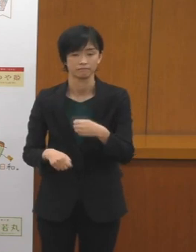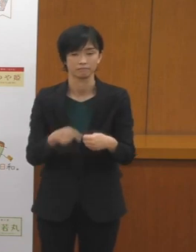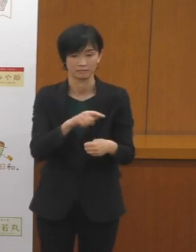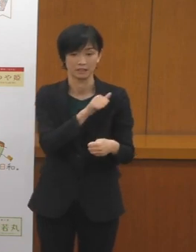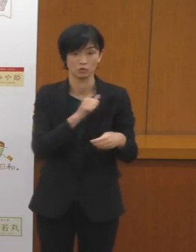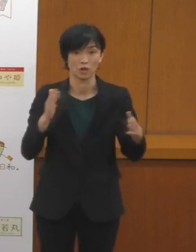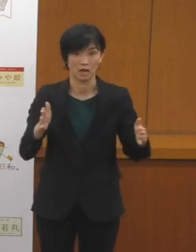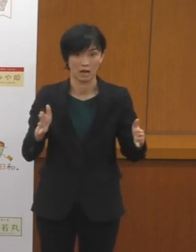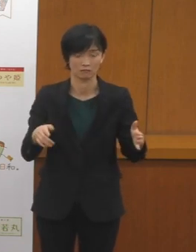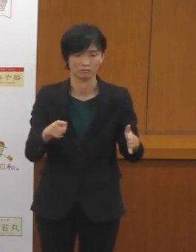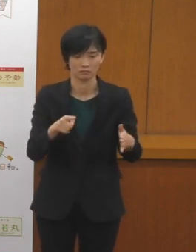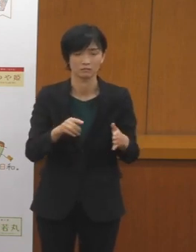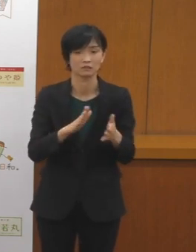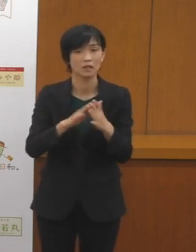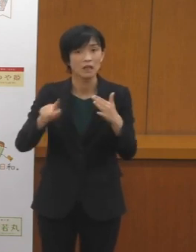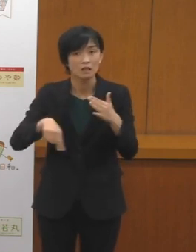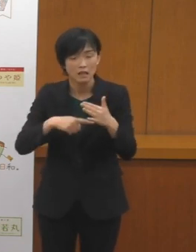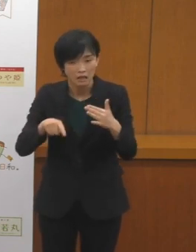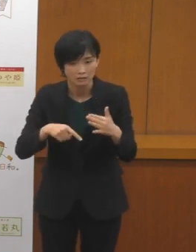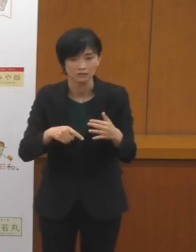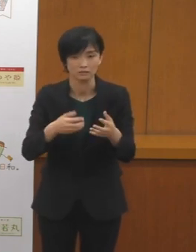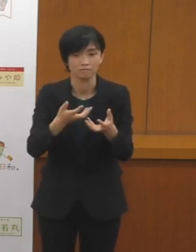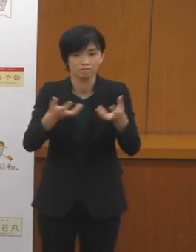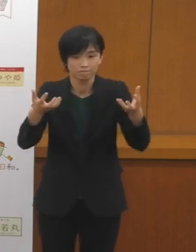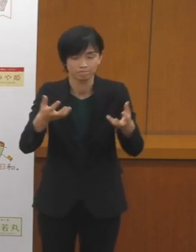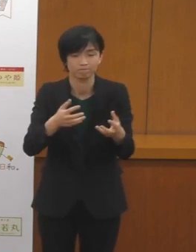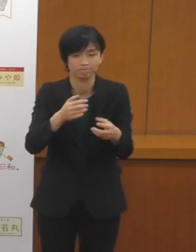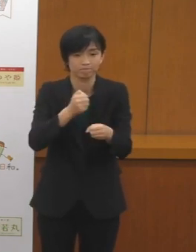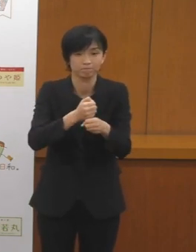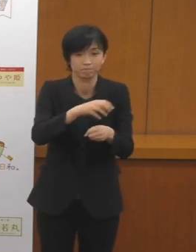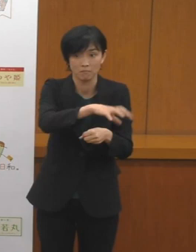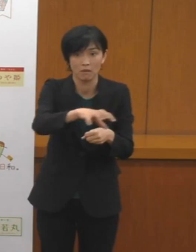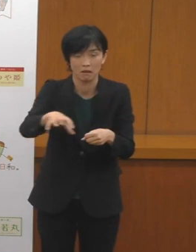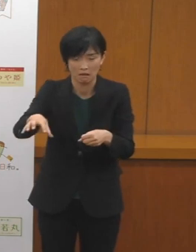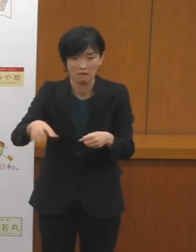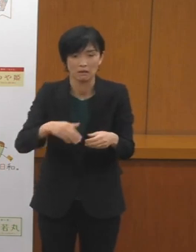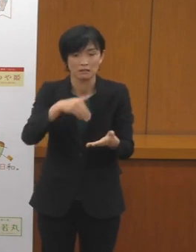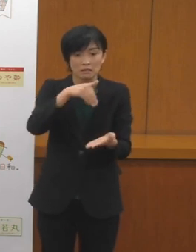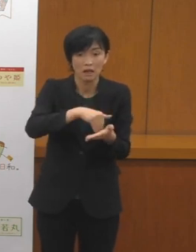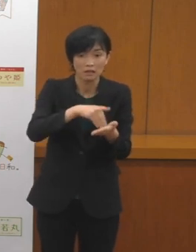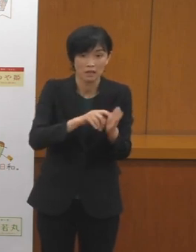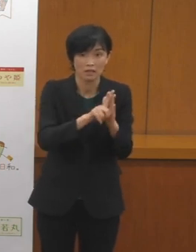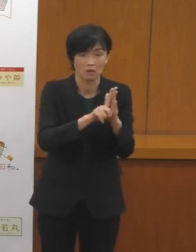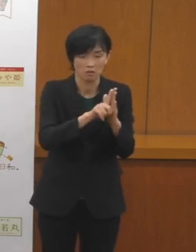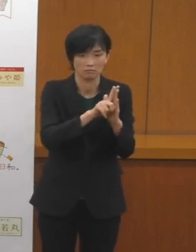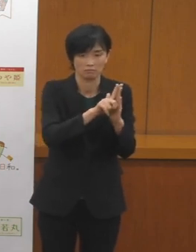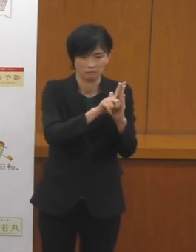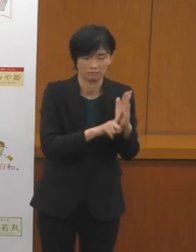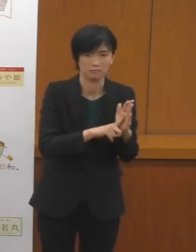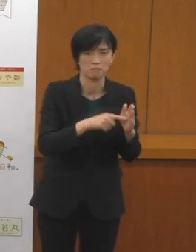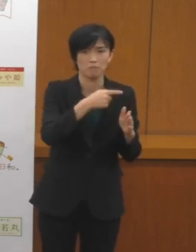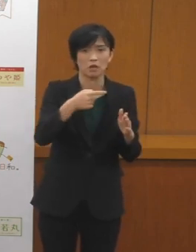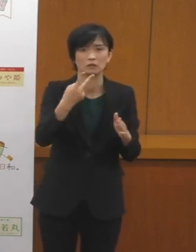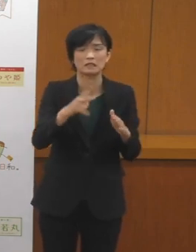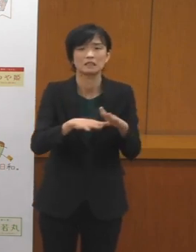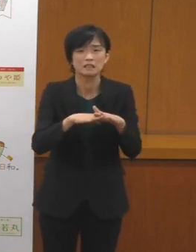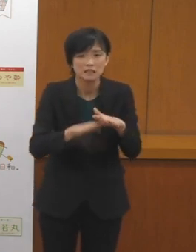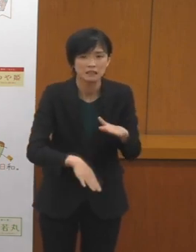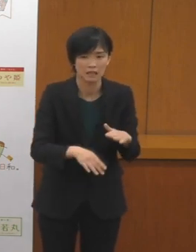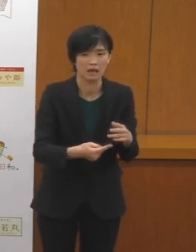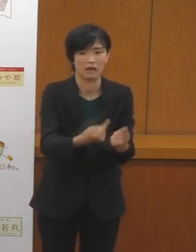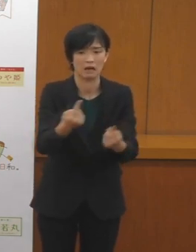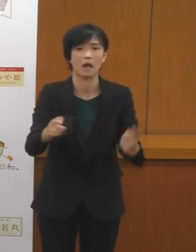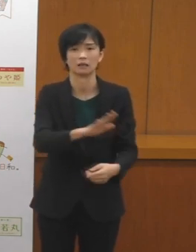この5日間にですね県内の腫瘍を助産地において最低気温がマイナス2度以下になる